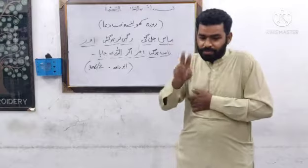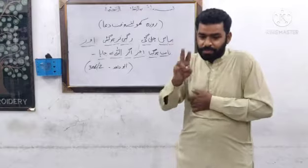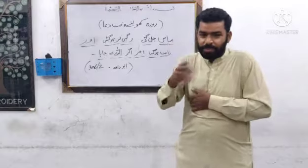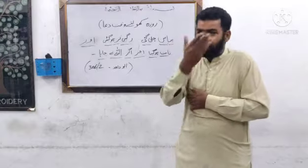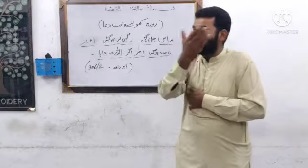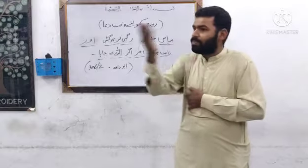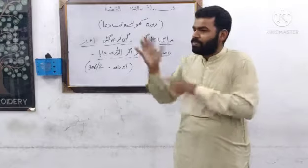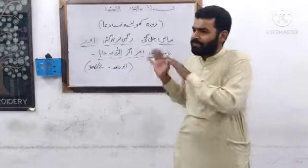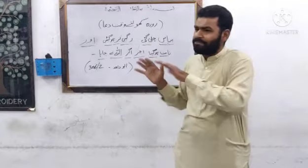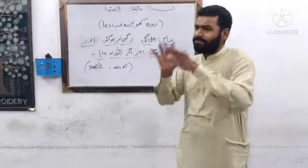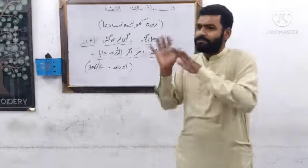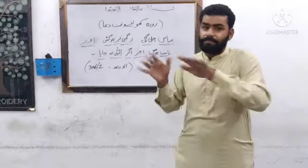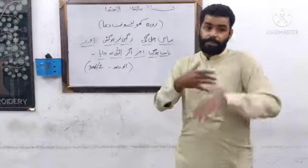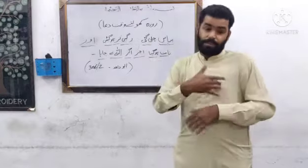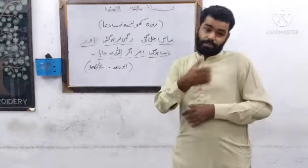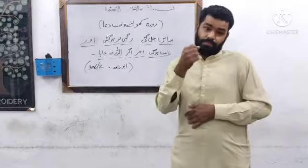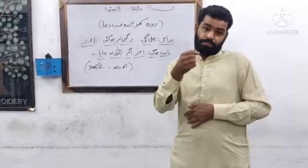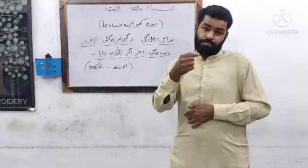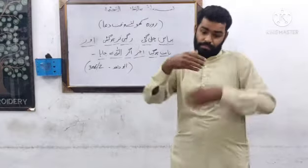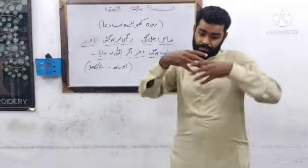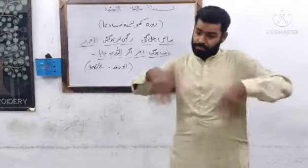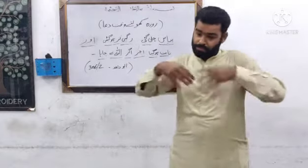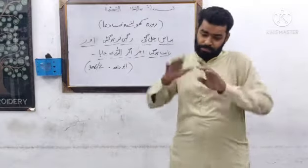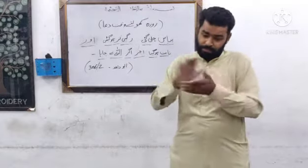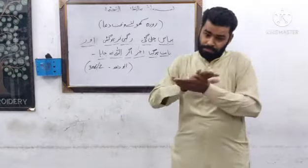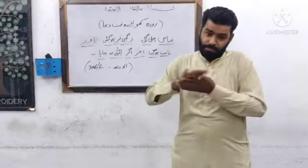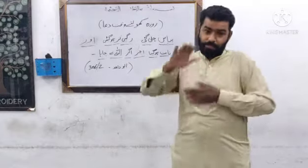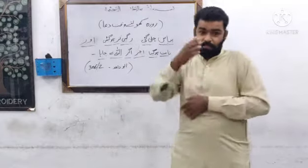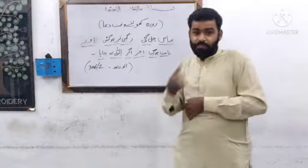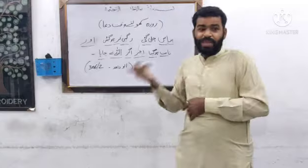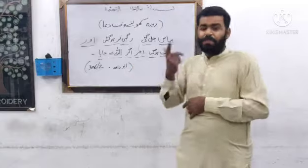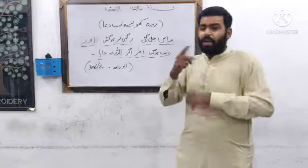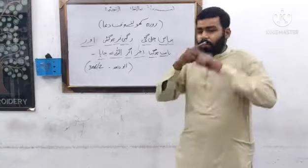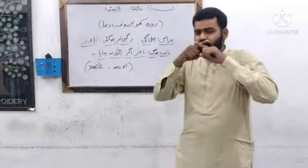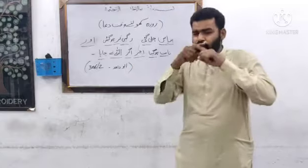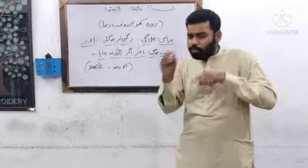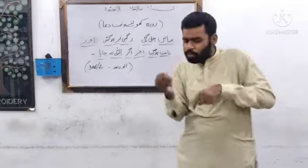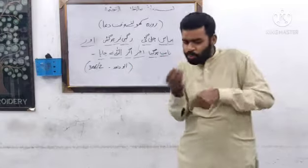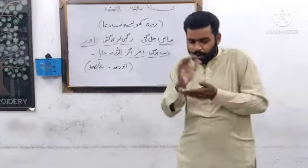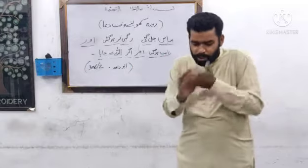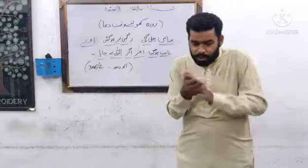चांद नजर आता है तो हम अल्हम्दुलिल्लाह खुशी मनाते हैं, तो तरावी वगैरह पढ़ते हैं, फिर सैरी के